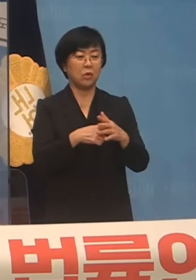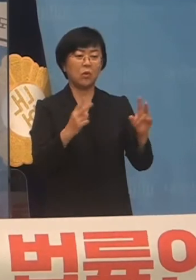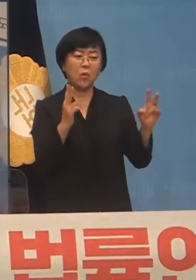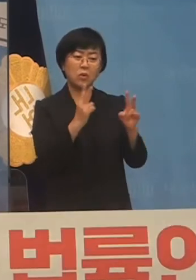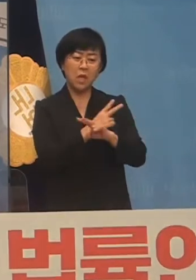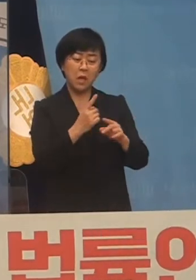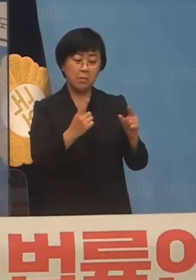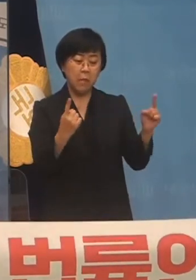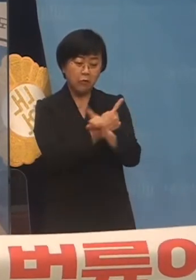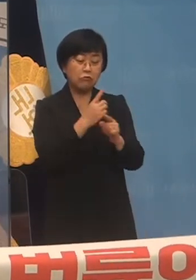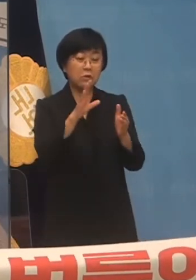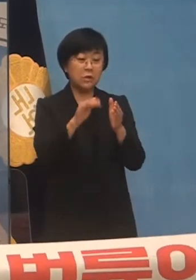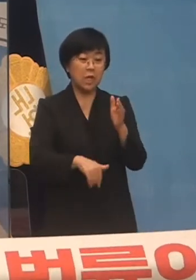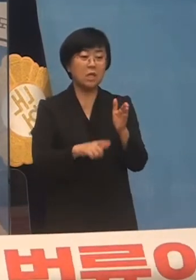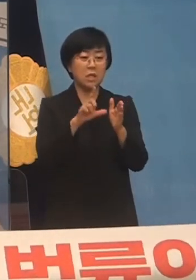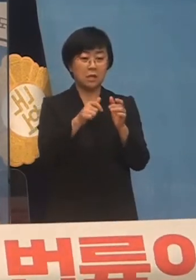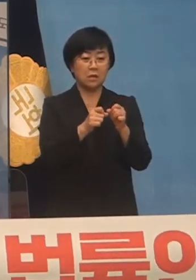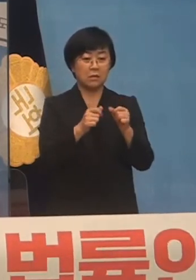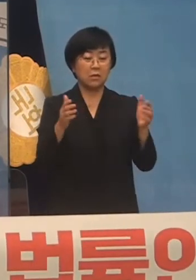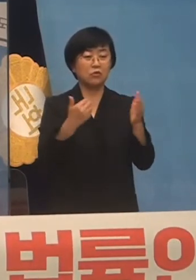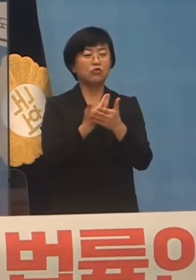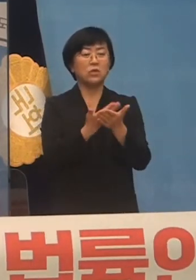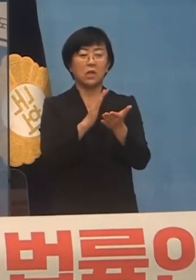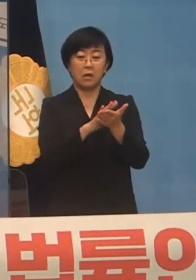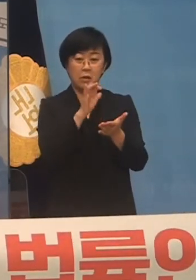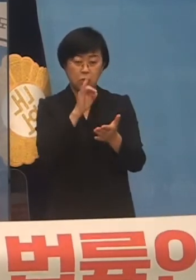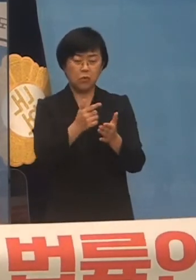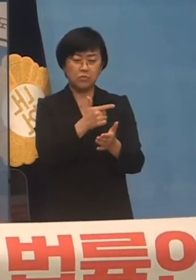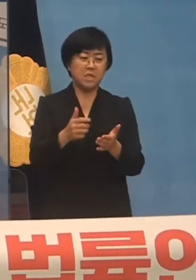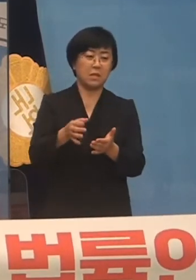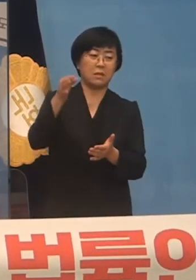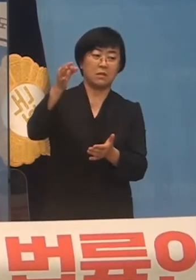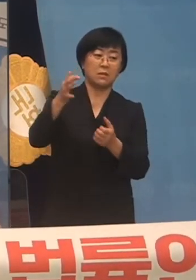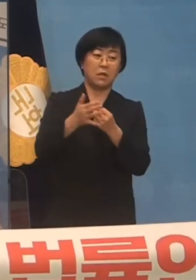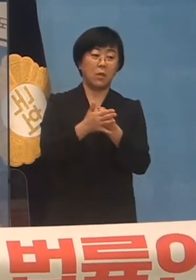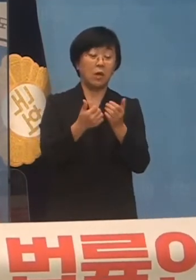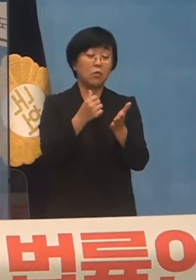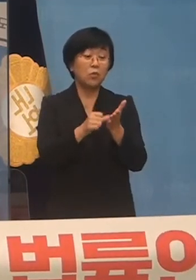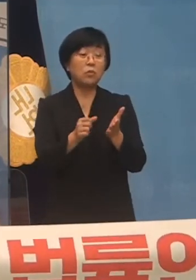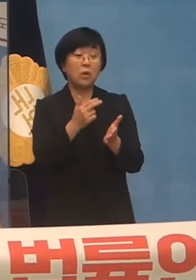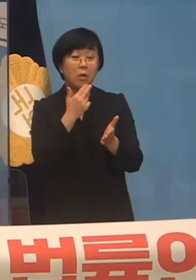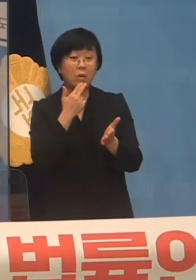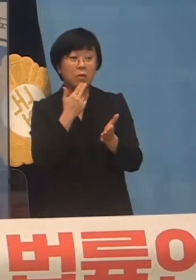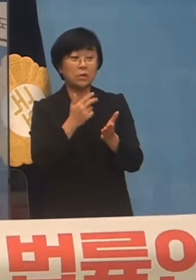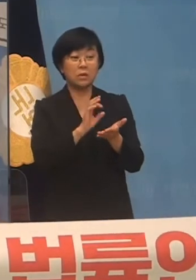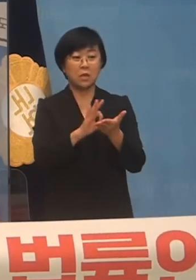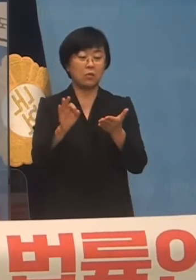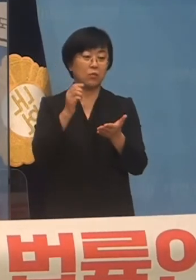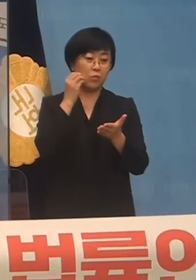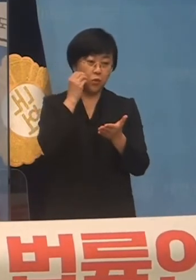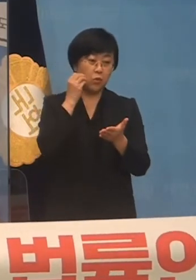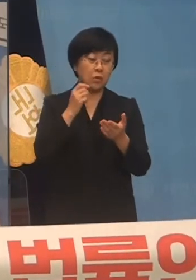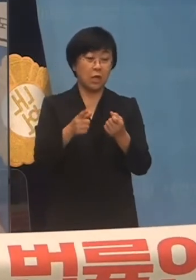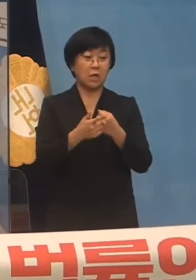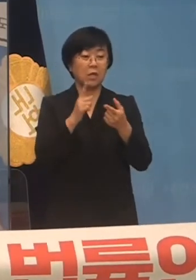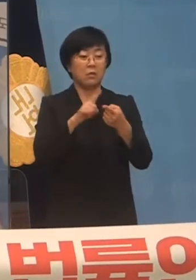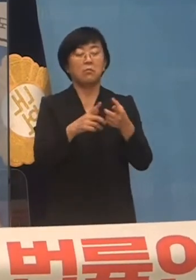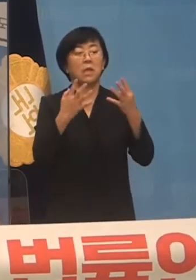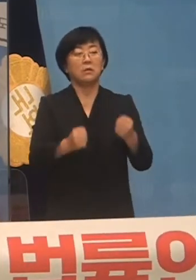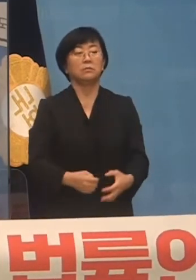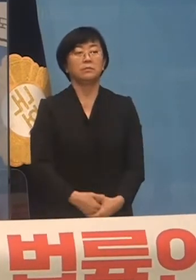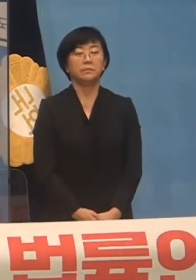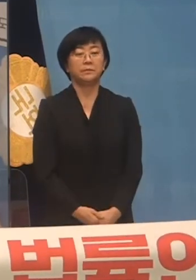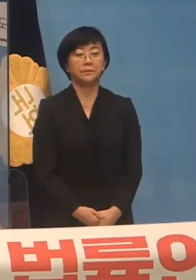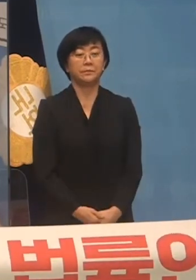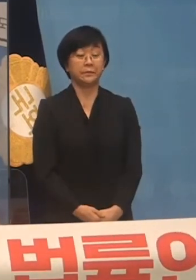과거에 비해서 늘어났는데 수리가 안 되거나 수리비가 너무 비싸거나 부품이 없어서 더 이상 사용할 수 없는 경우가 굉장히